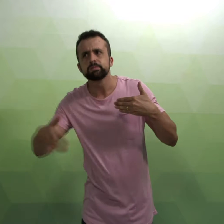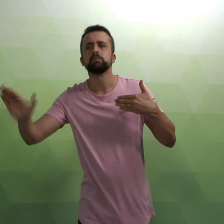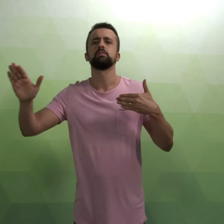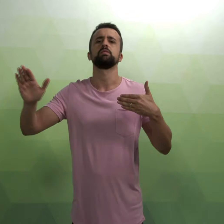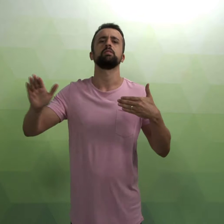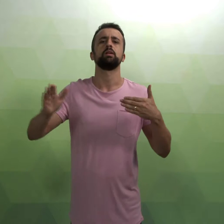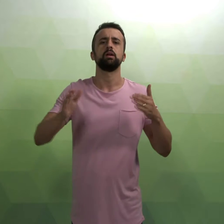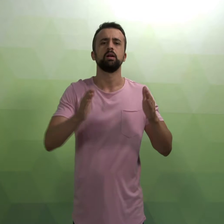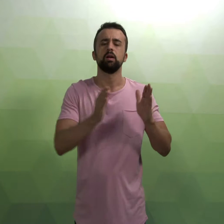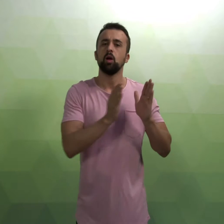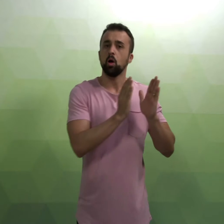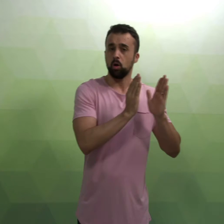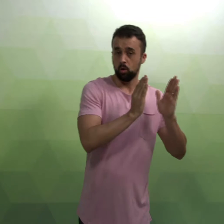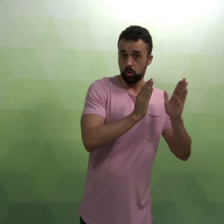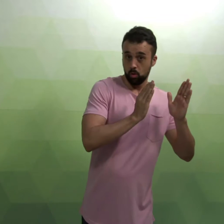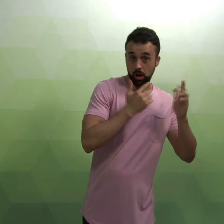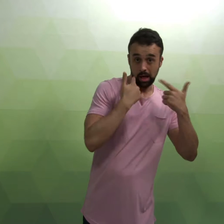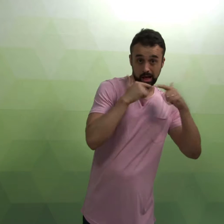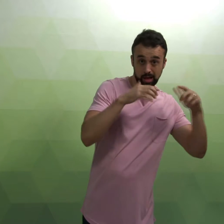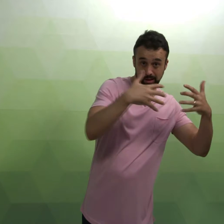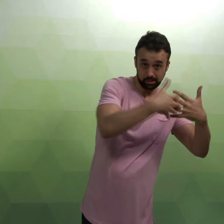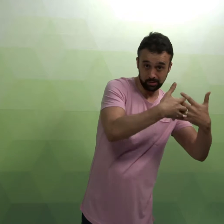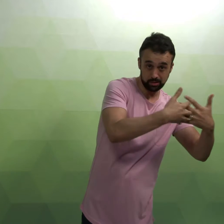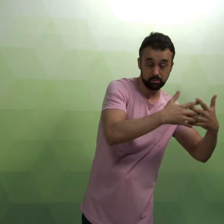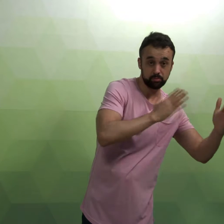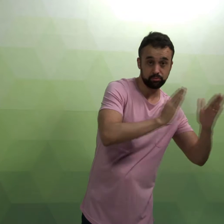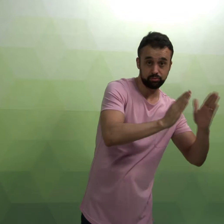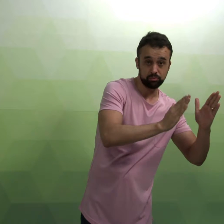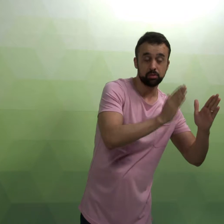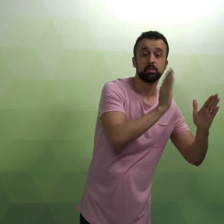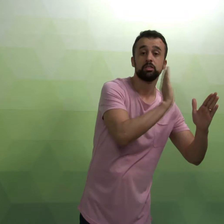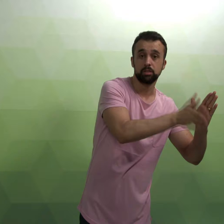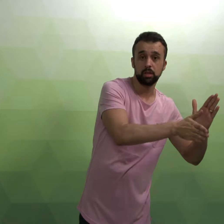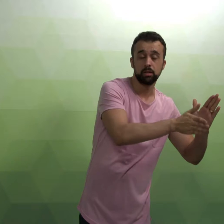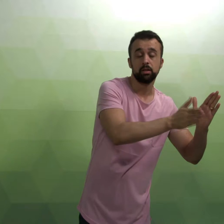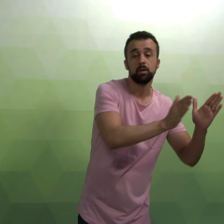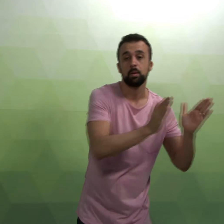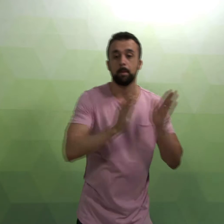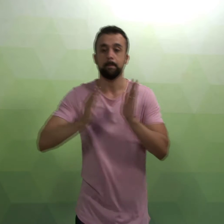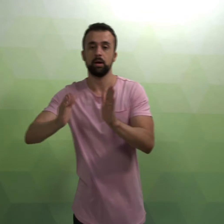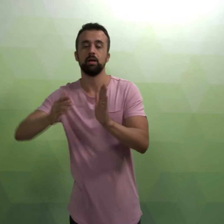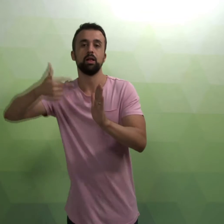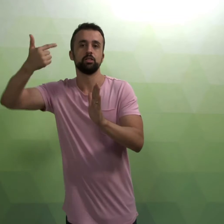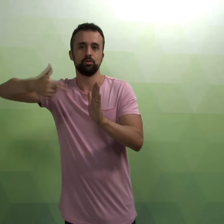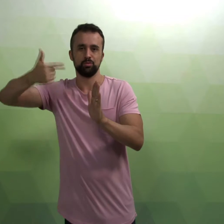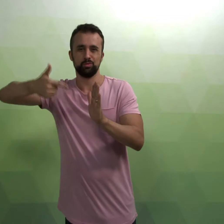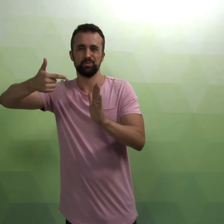Seguindo, vamos analisar a fase 2 da interlíngua. Vejam só.